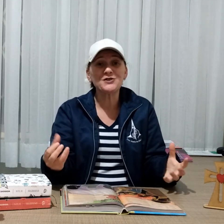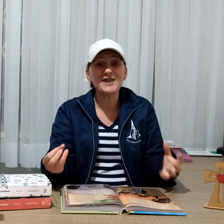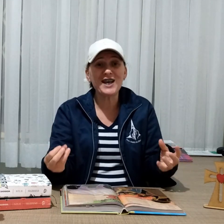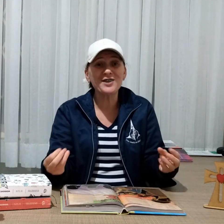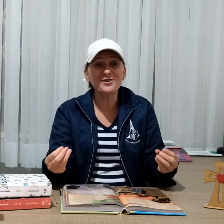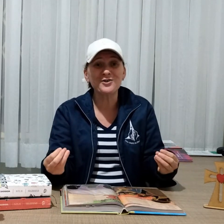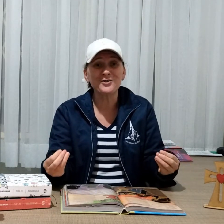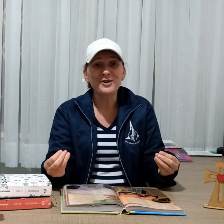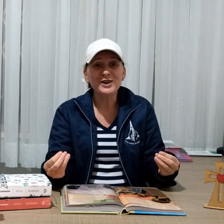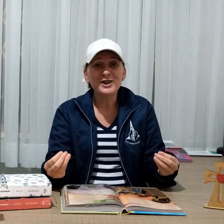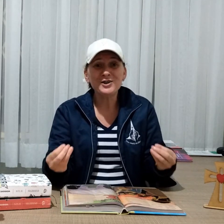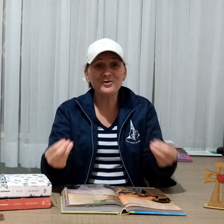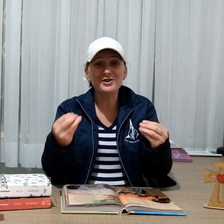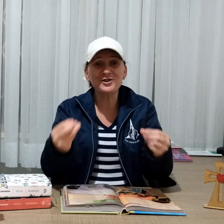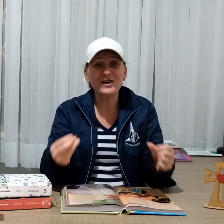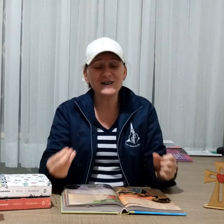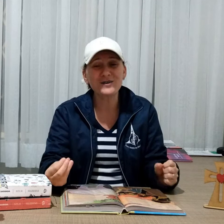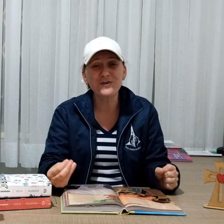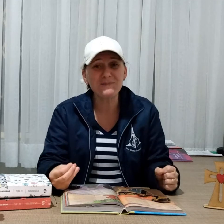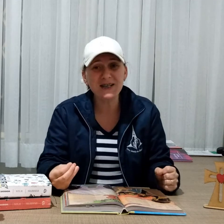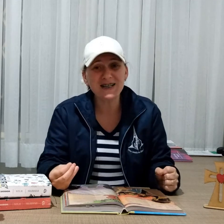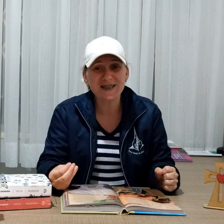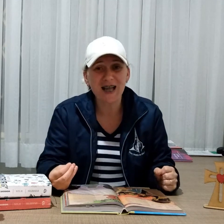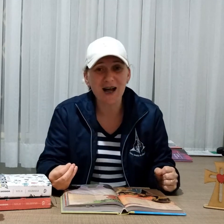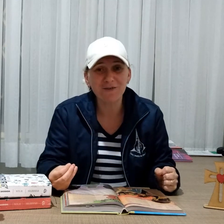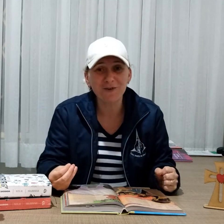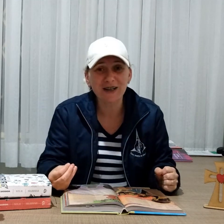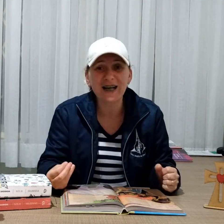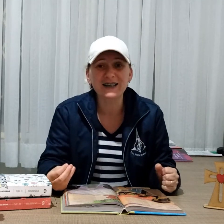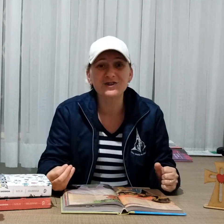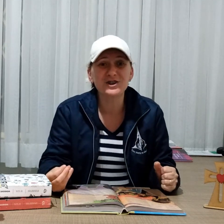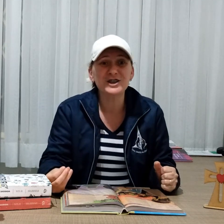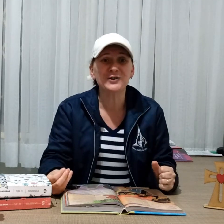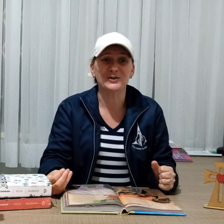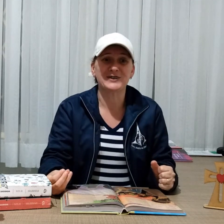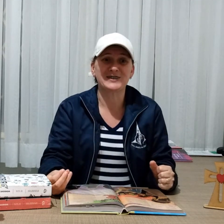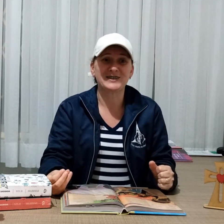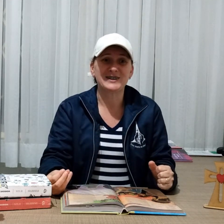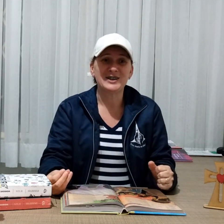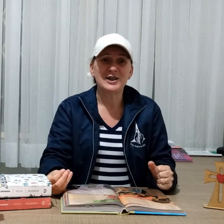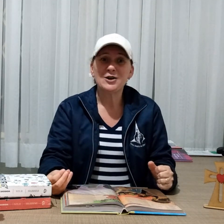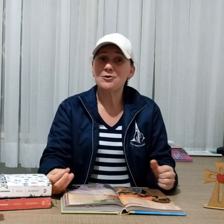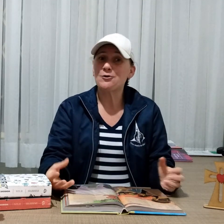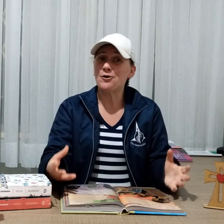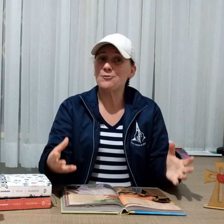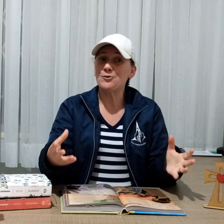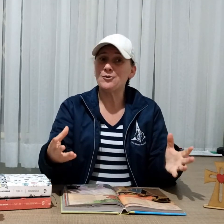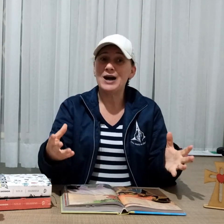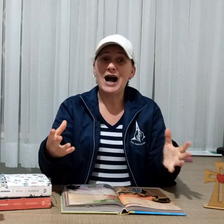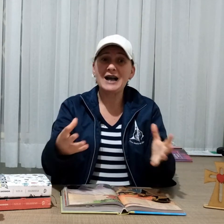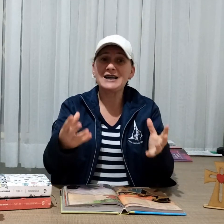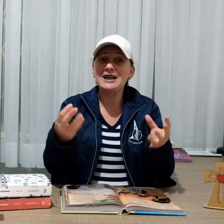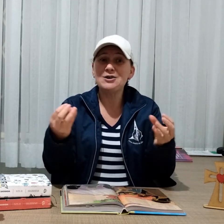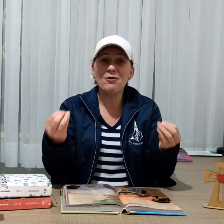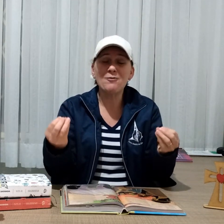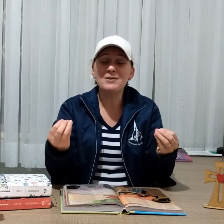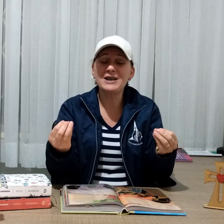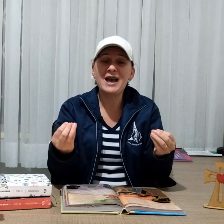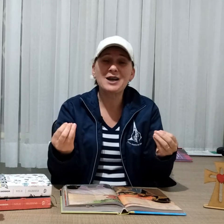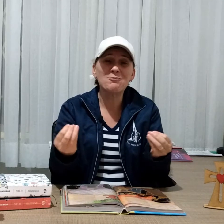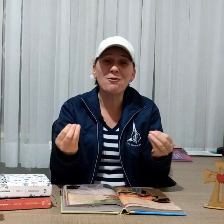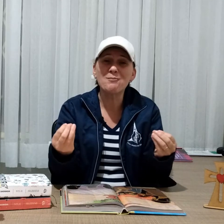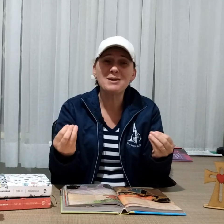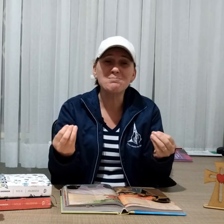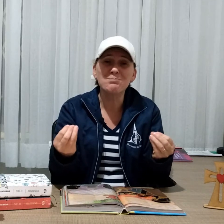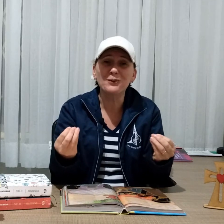Nosso sustento e o de nossa família estavam garantidos. Como aquele